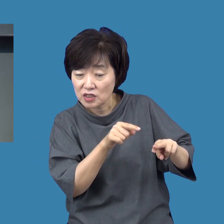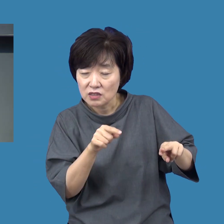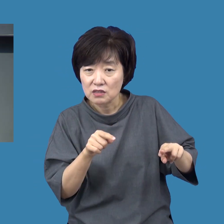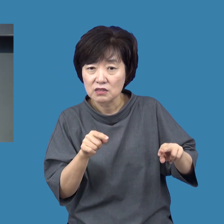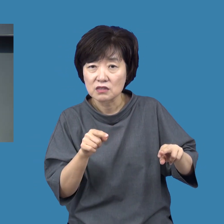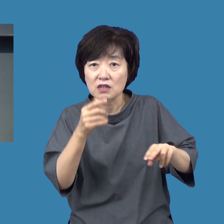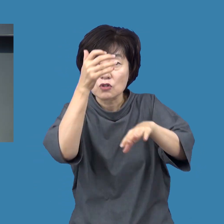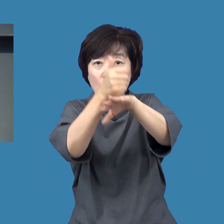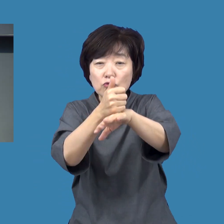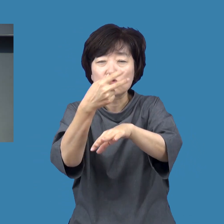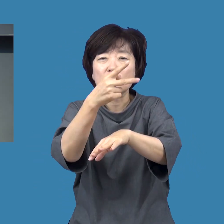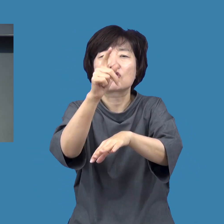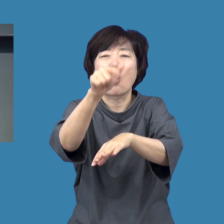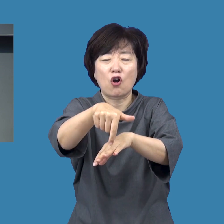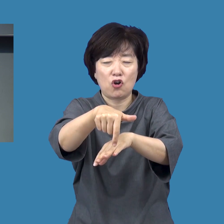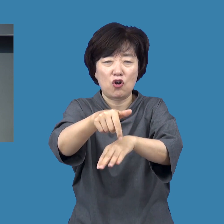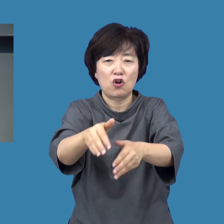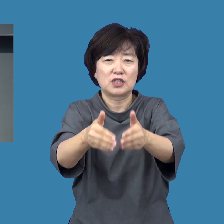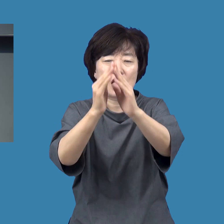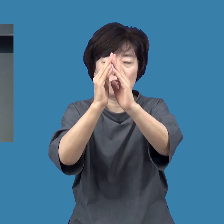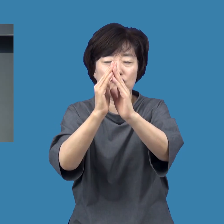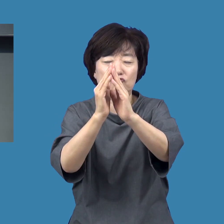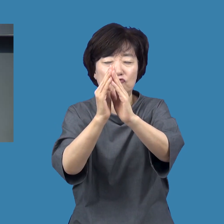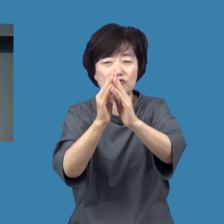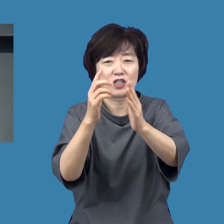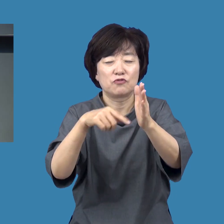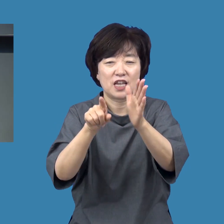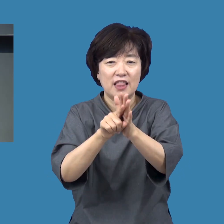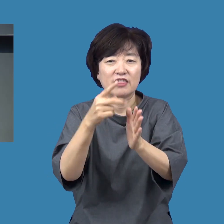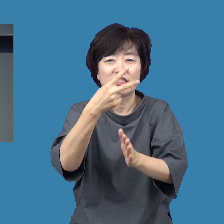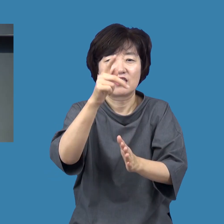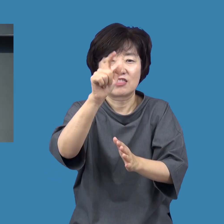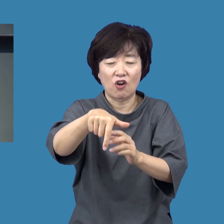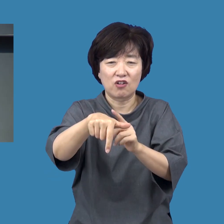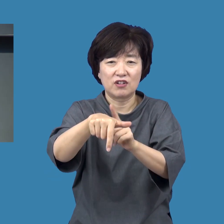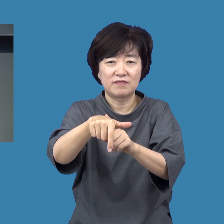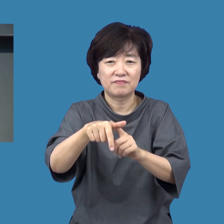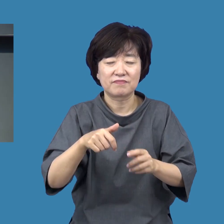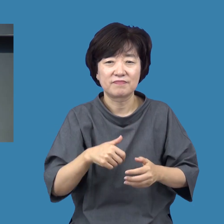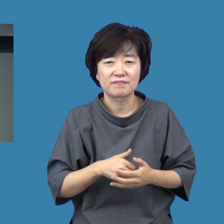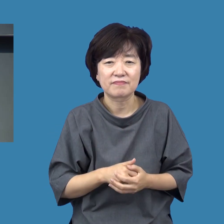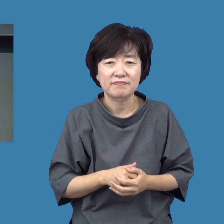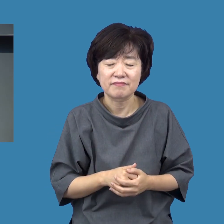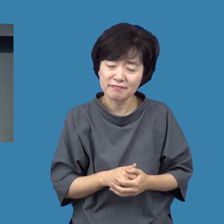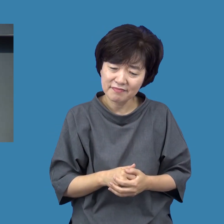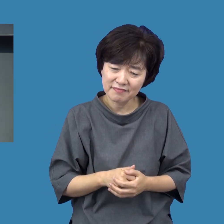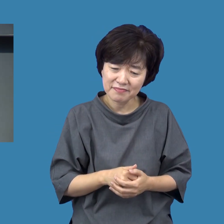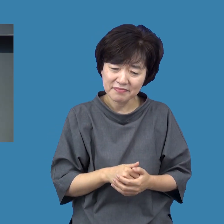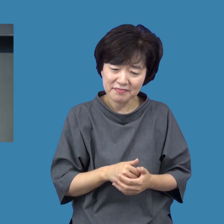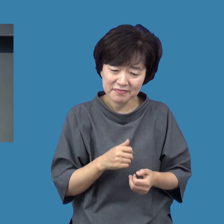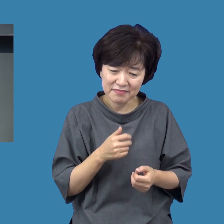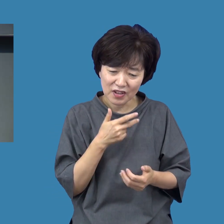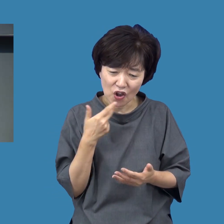얘기합니다. 우리 방금 읽었죠? 덕을 세운다 이렇게 나와 있습니다. 근데 이게 이제 번역이 참 어려운 번역이에요. 덕을